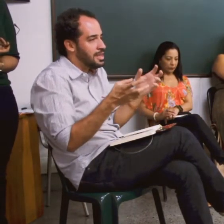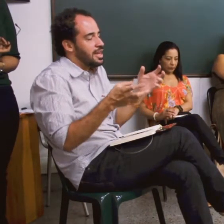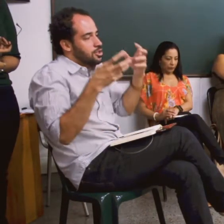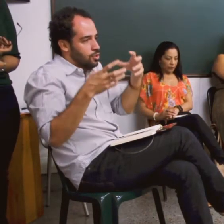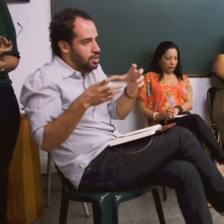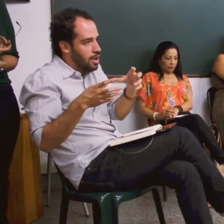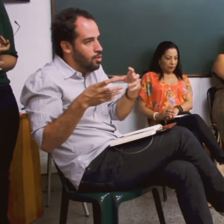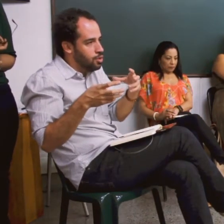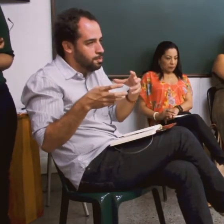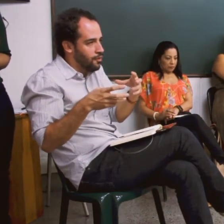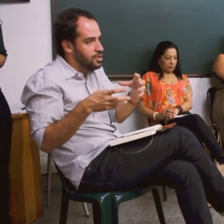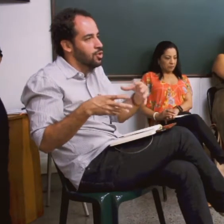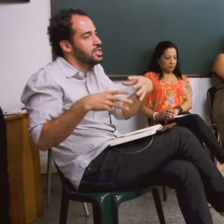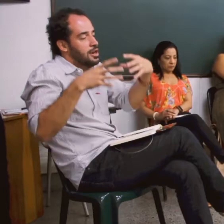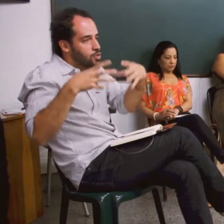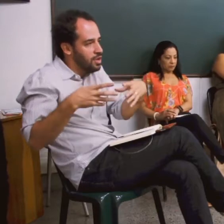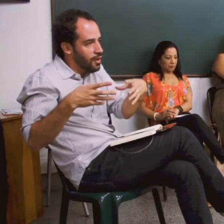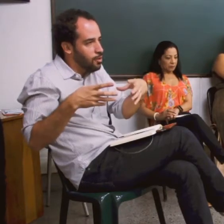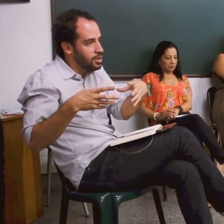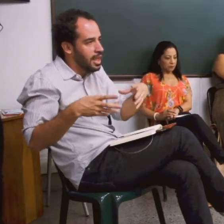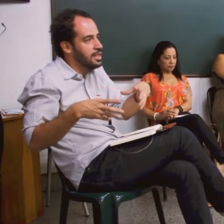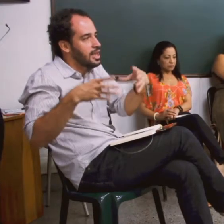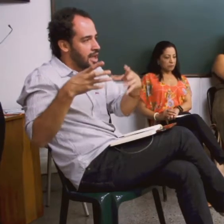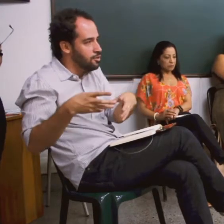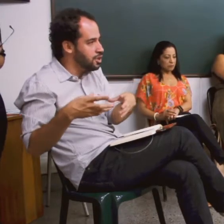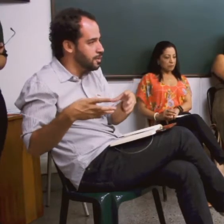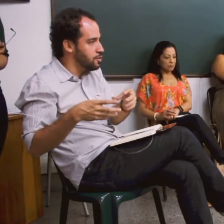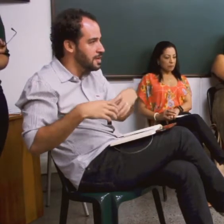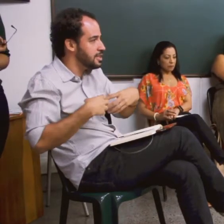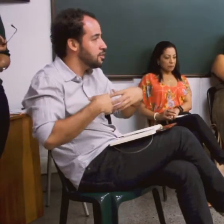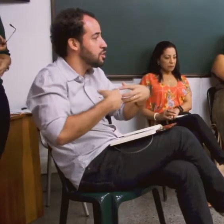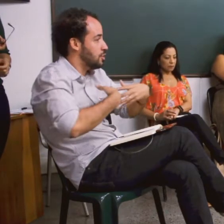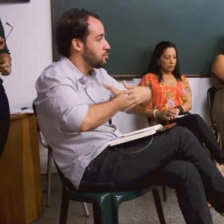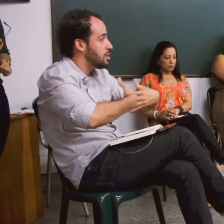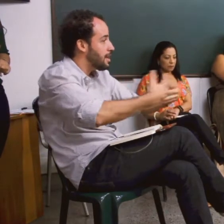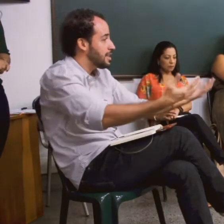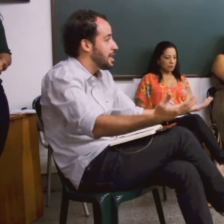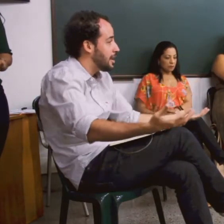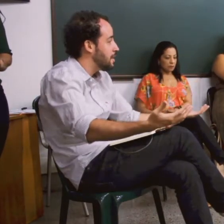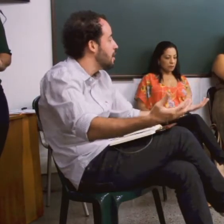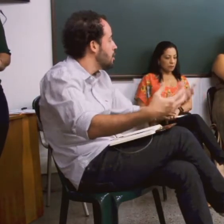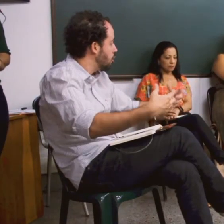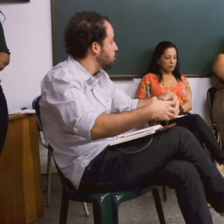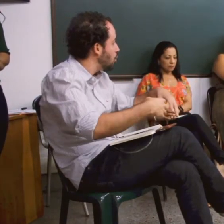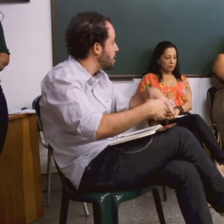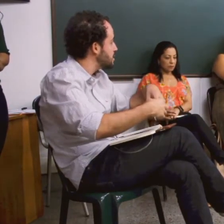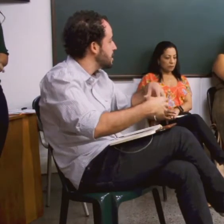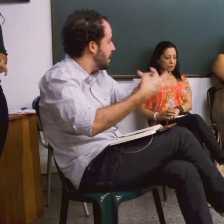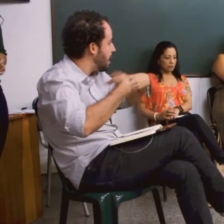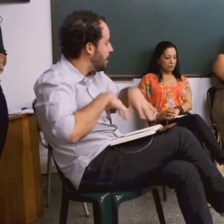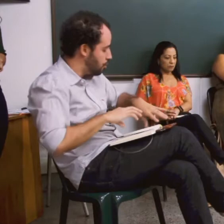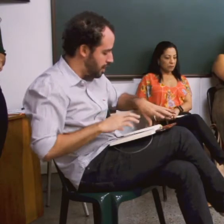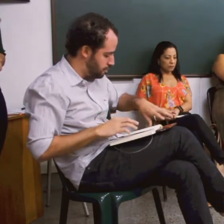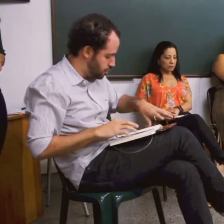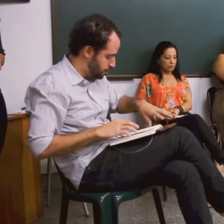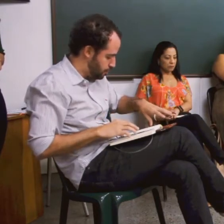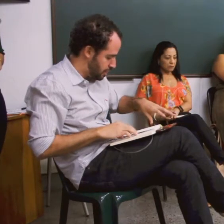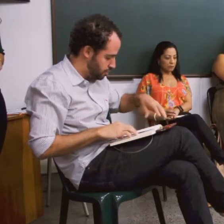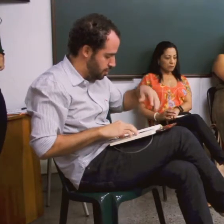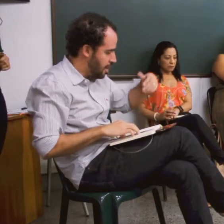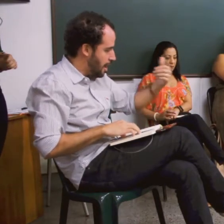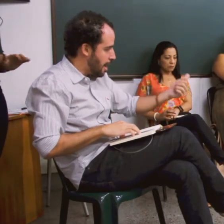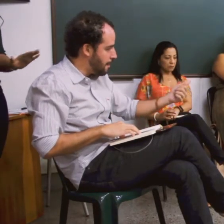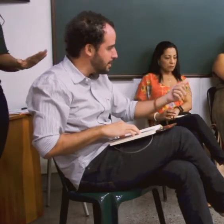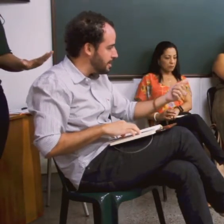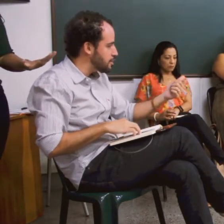una reivindicación de unos profesores en unas facultades, en un espacio universitario, sino que es un tema que tiene que ver con todas y en cada uno de nuestros